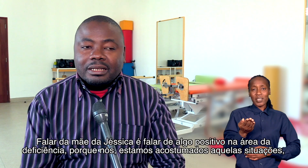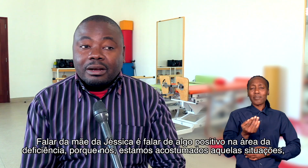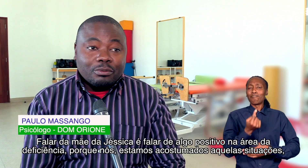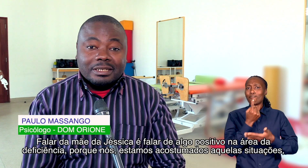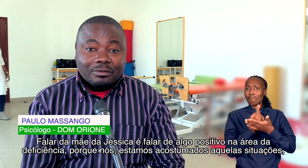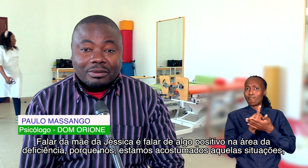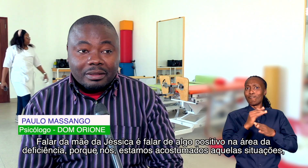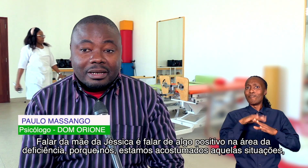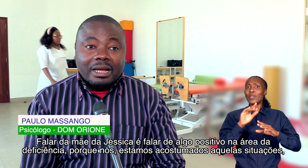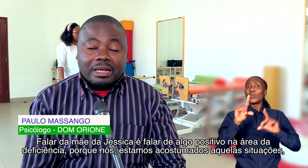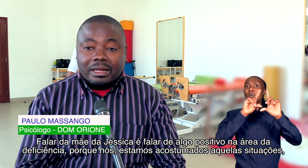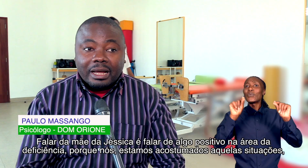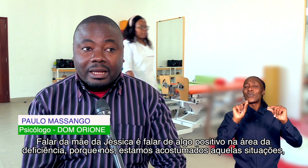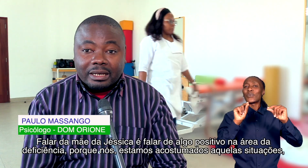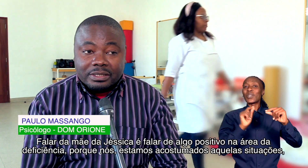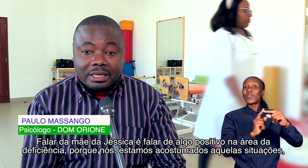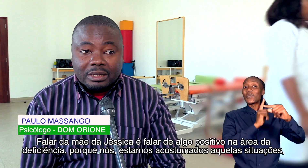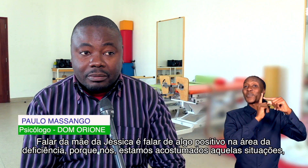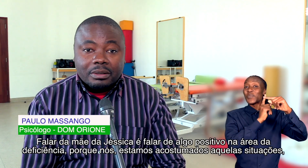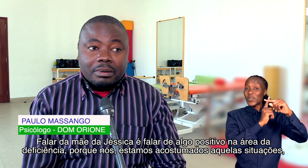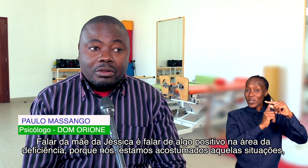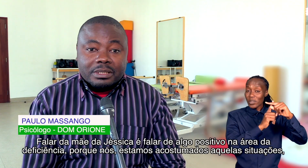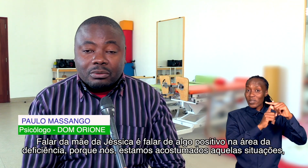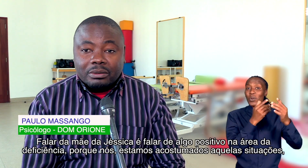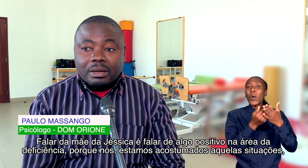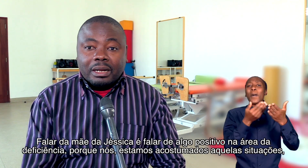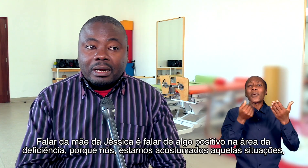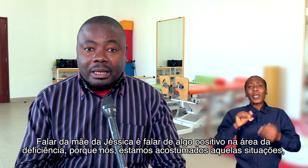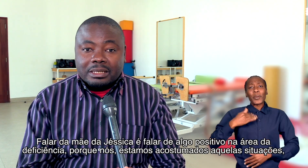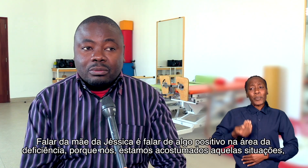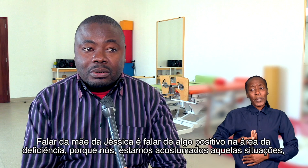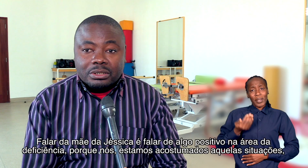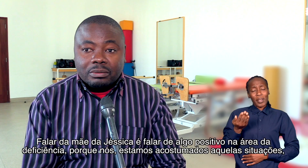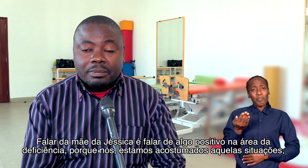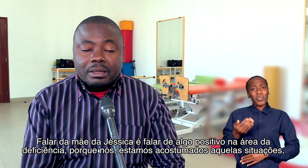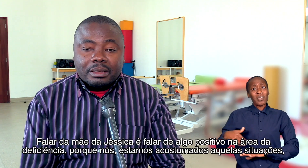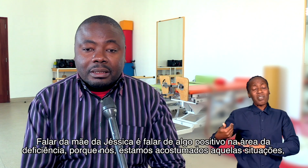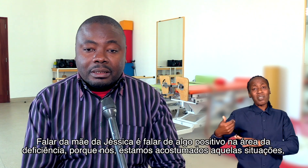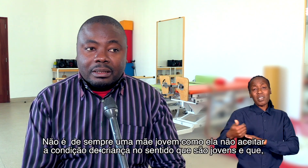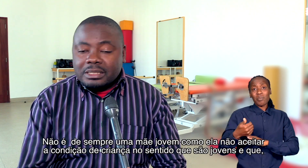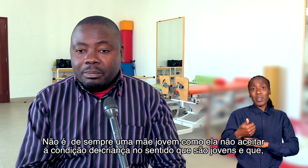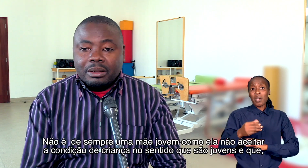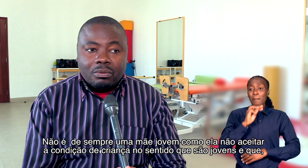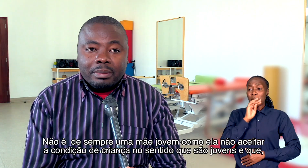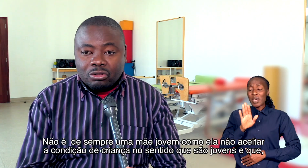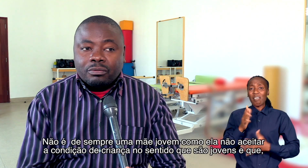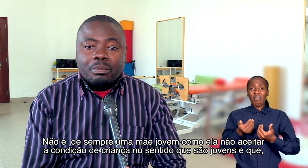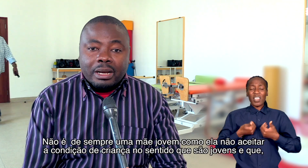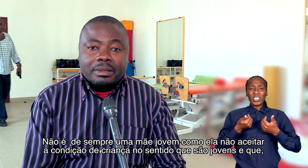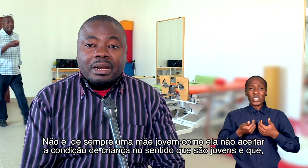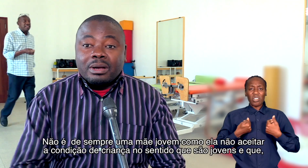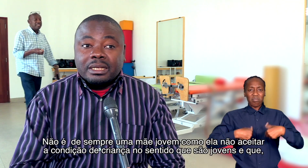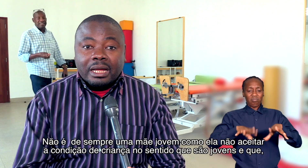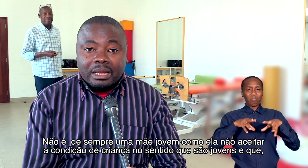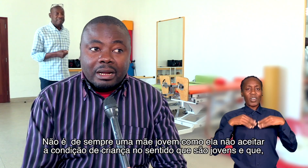é falar de algo positivo, não é? Na área da deficiência, não é? Porque nós estamos habituados a aquelas situações, não é? De sempre uma mãe jovem como